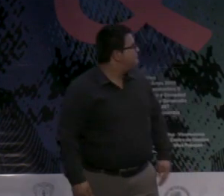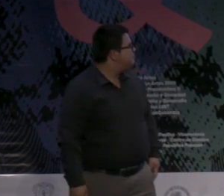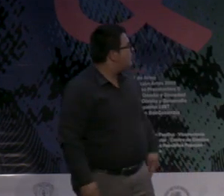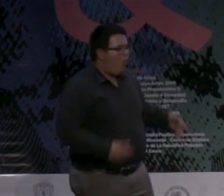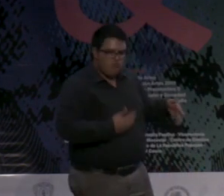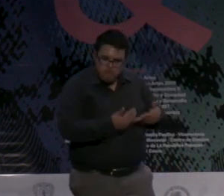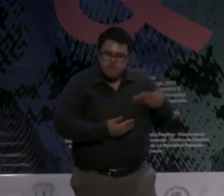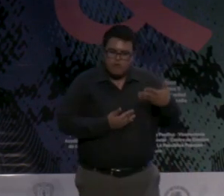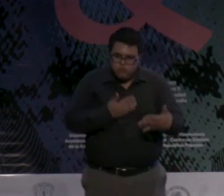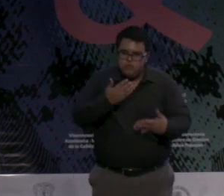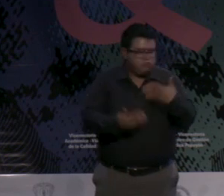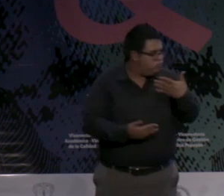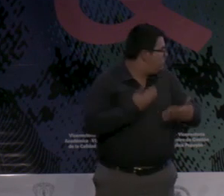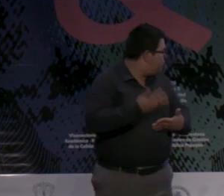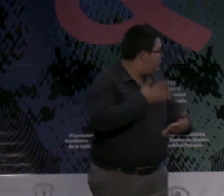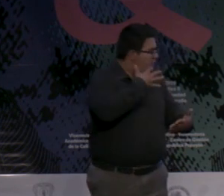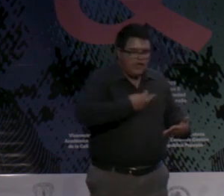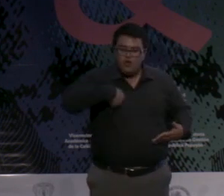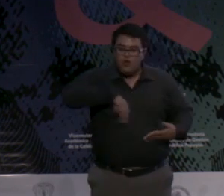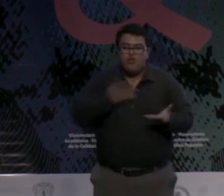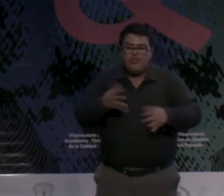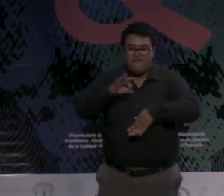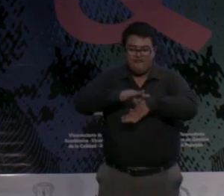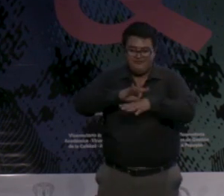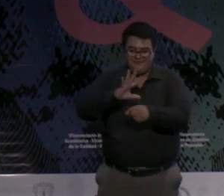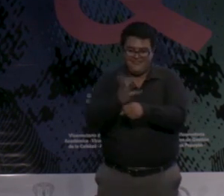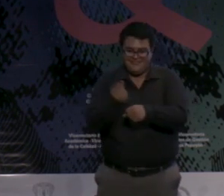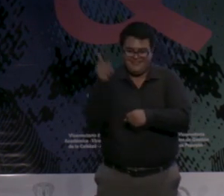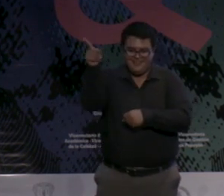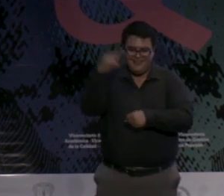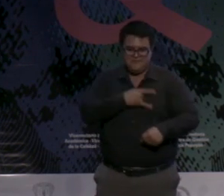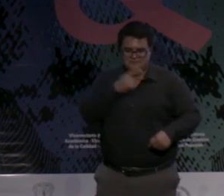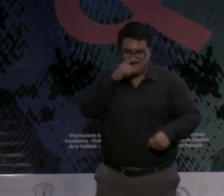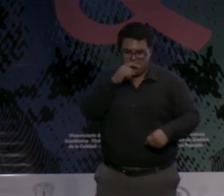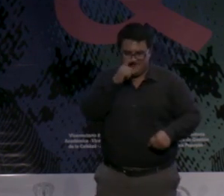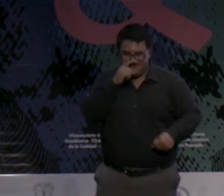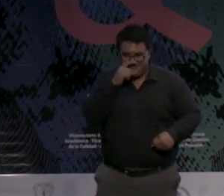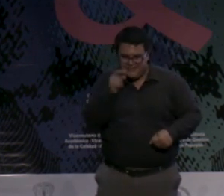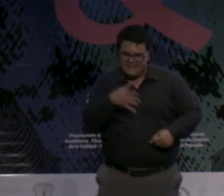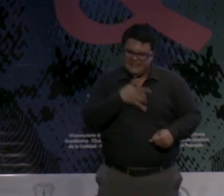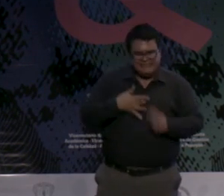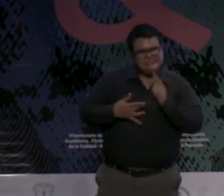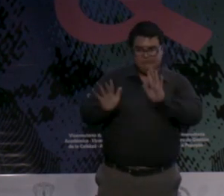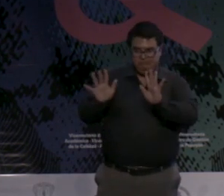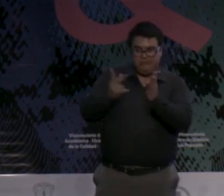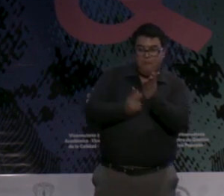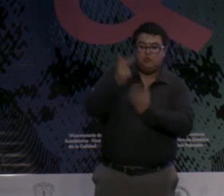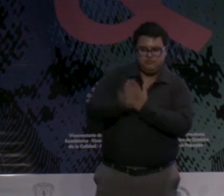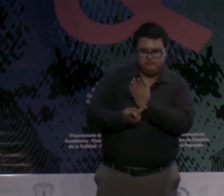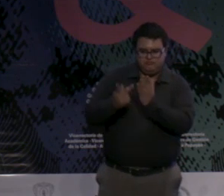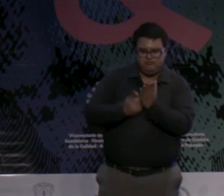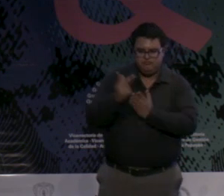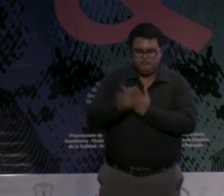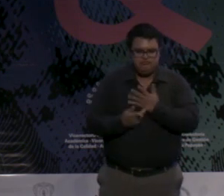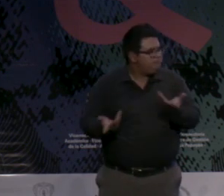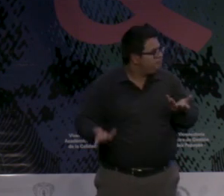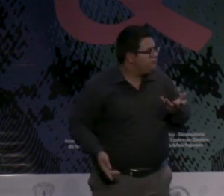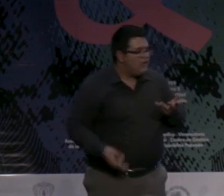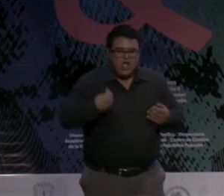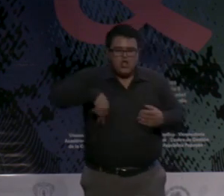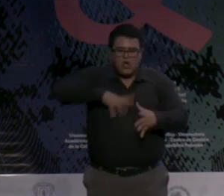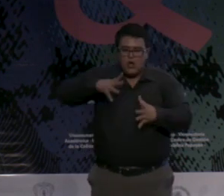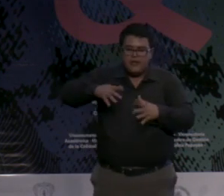para volver con su esposa y con una venta ambulante. Si le quitan ese negocio y los persiguen, los devuelven otra vez a otro lugar precario. Pasa la